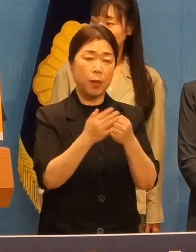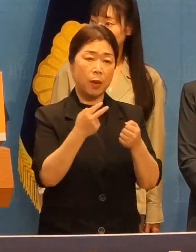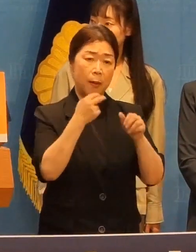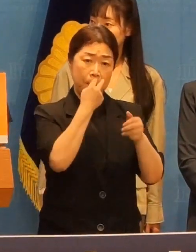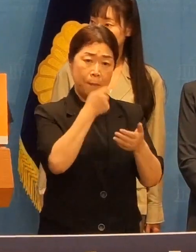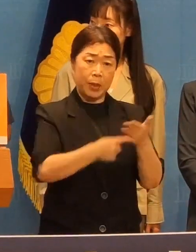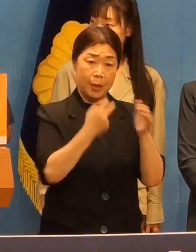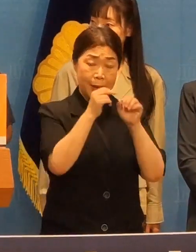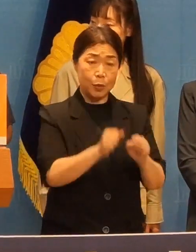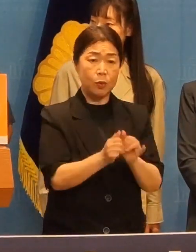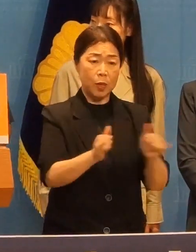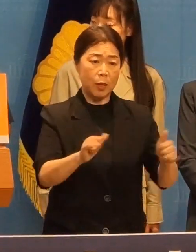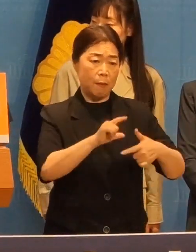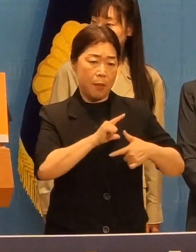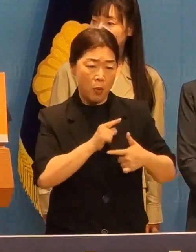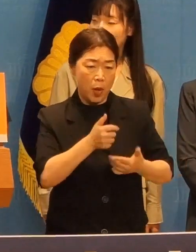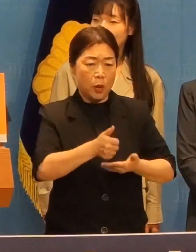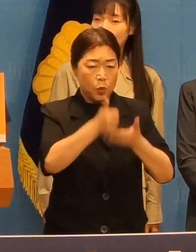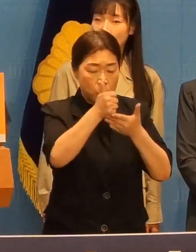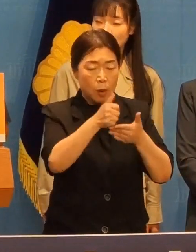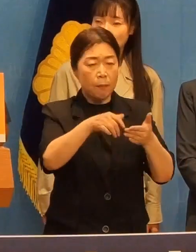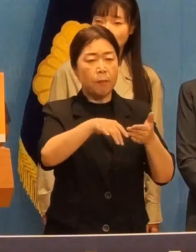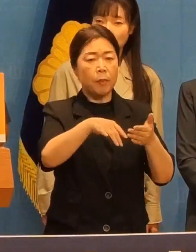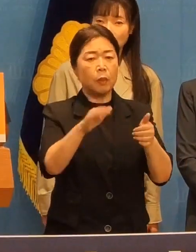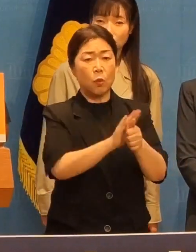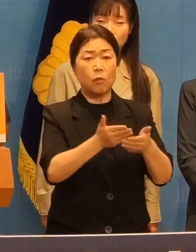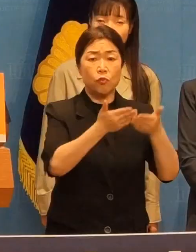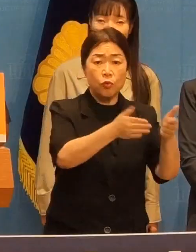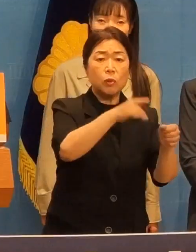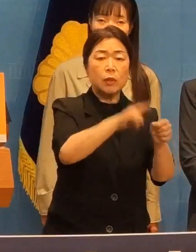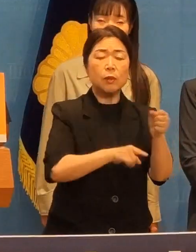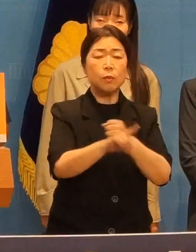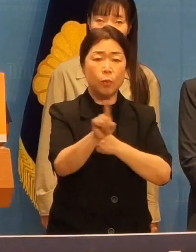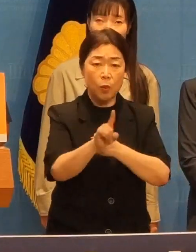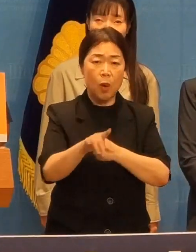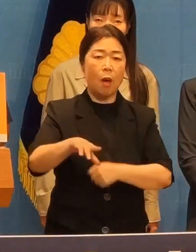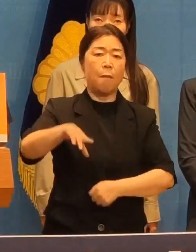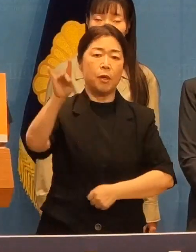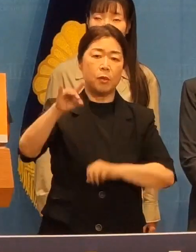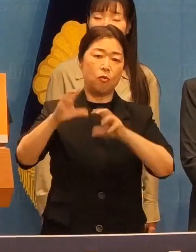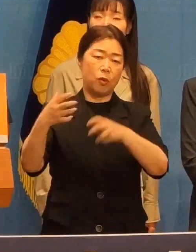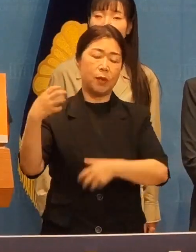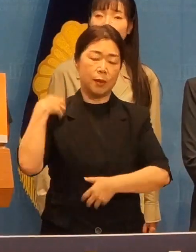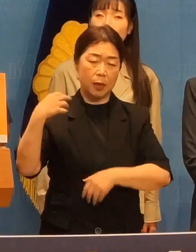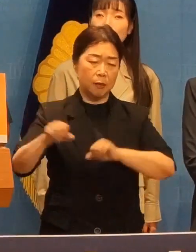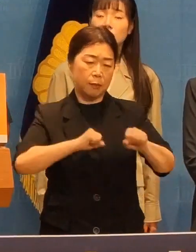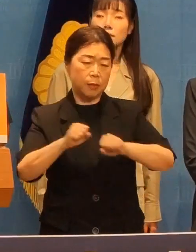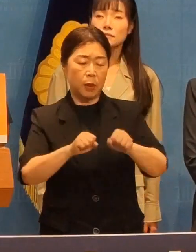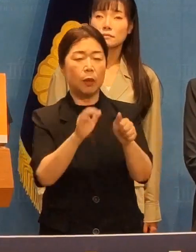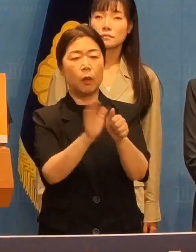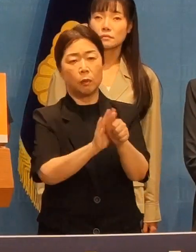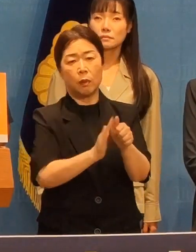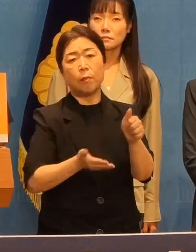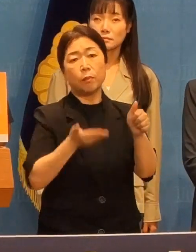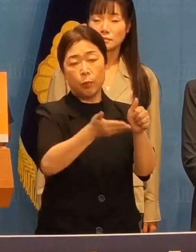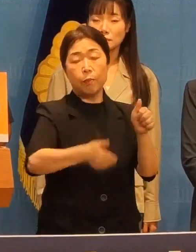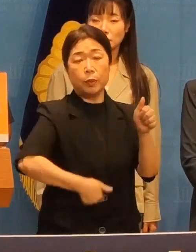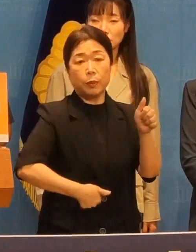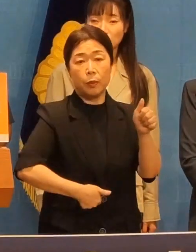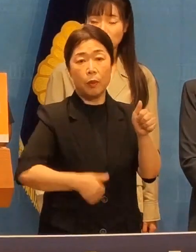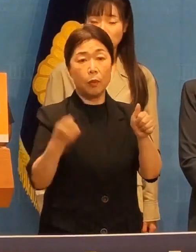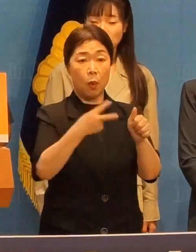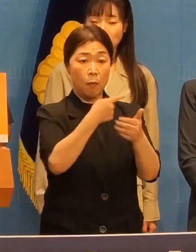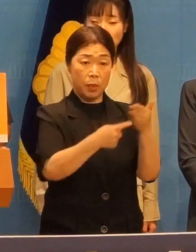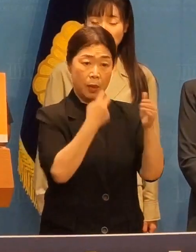있는 길은 국가가 선 사과를 하셔야 되고, 그거에 대해서 피해 생존인에 대한 이 사실에